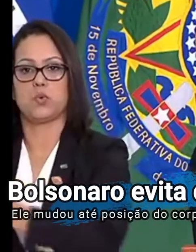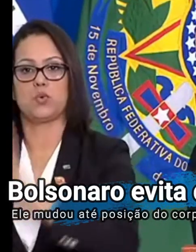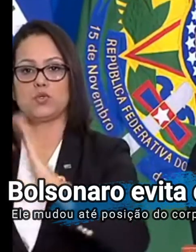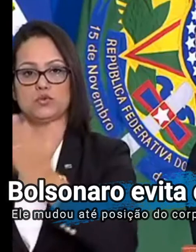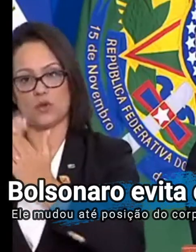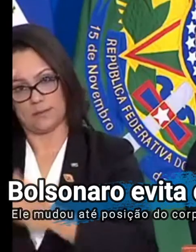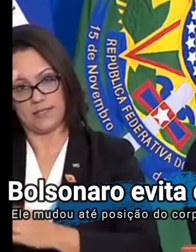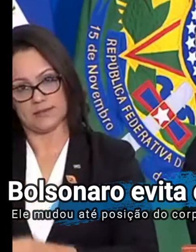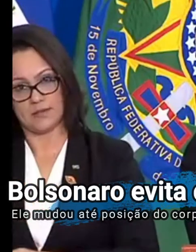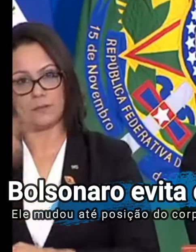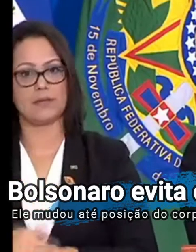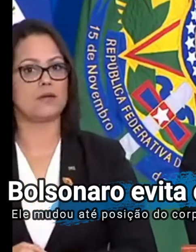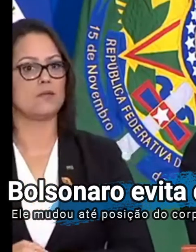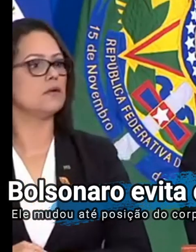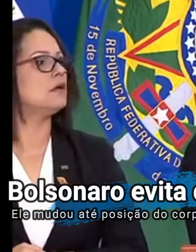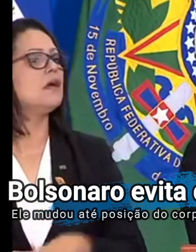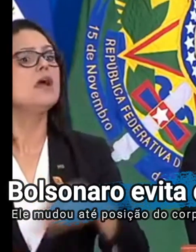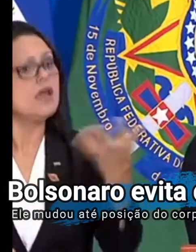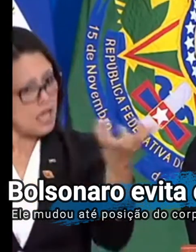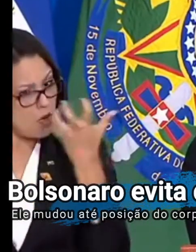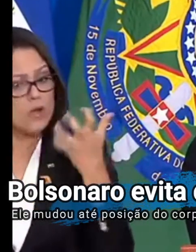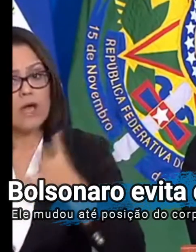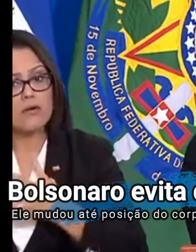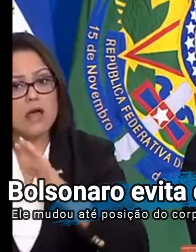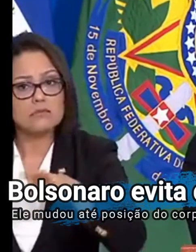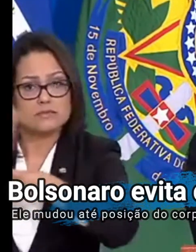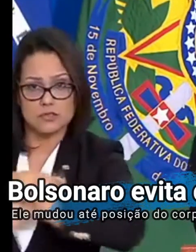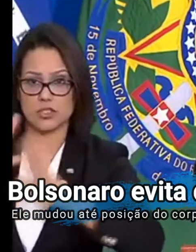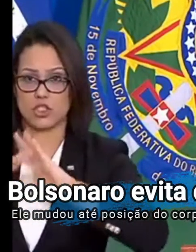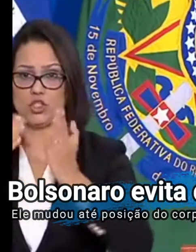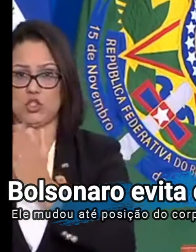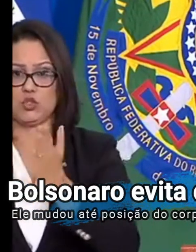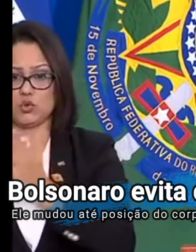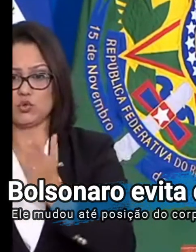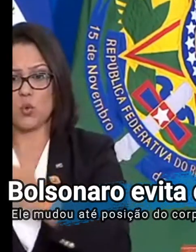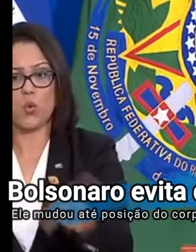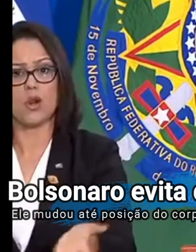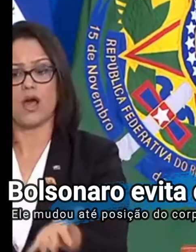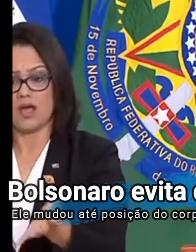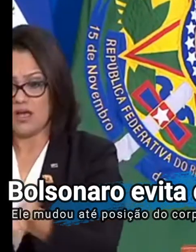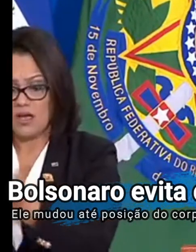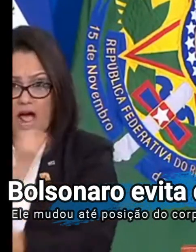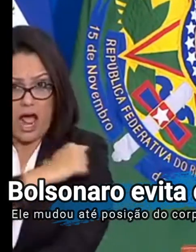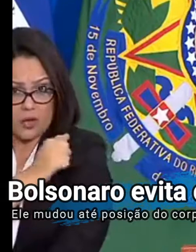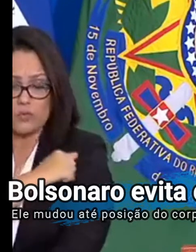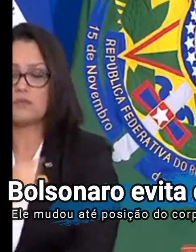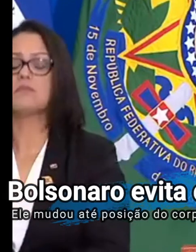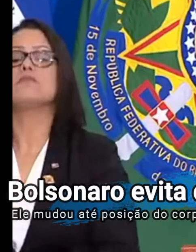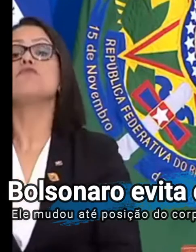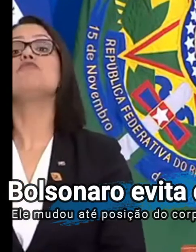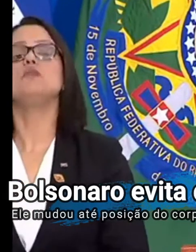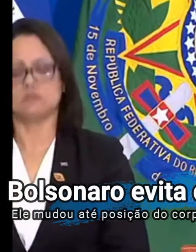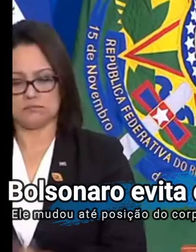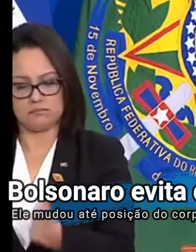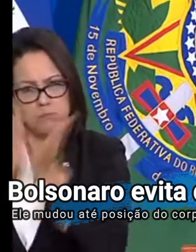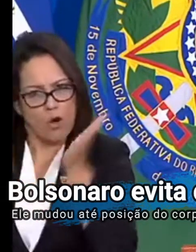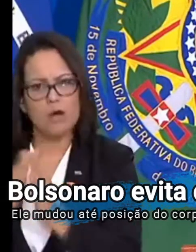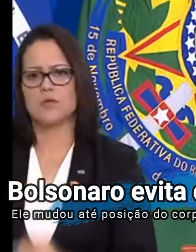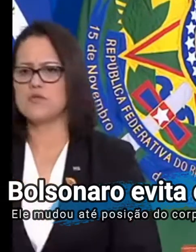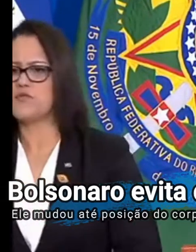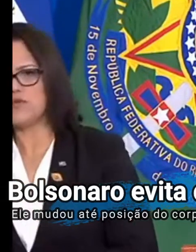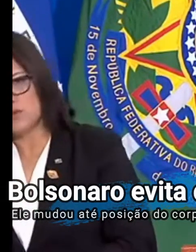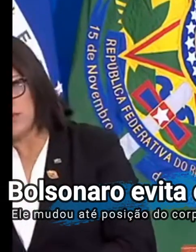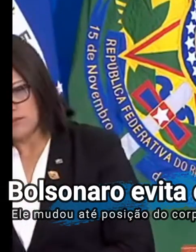o filho de rico e pobre não é aquele papinho demagogos o filho de pobre sofre tal cor